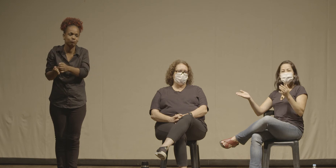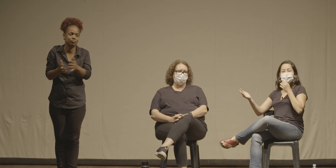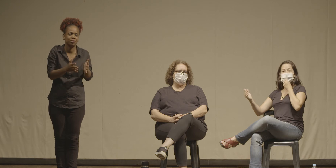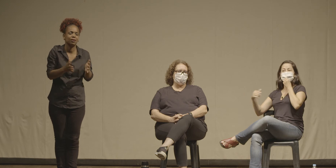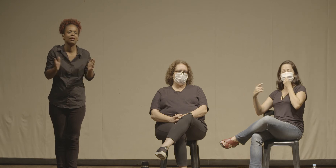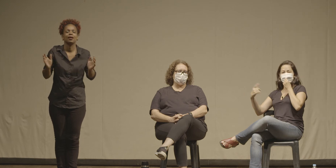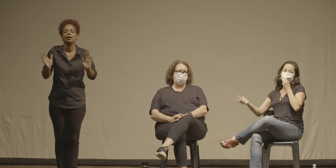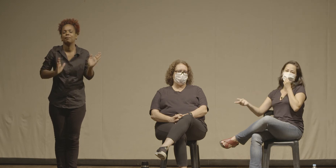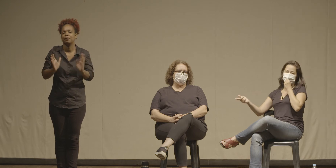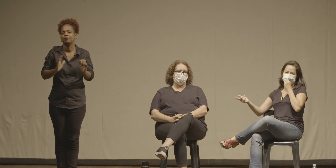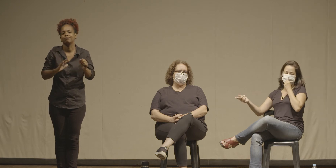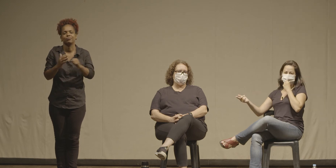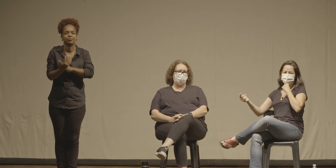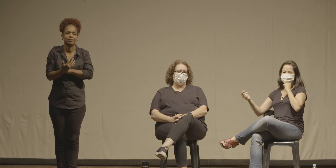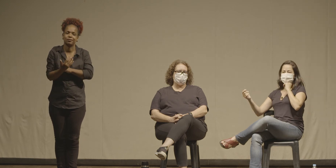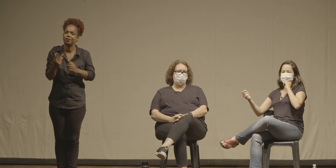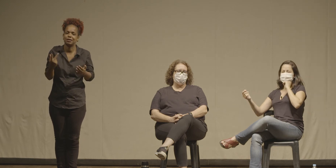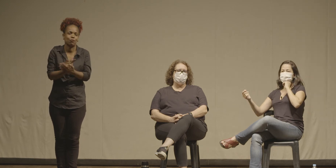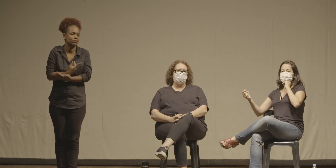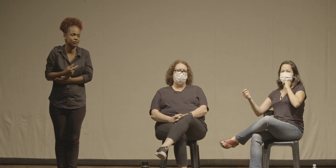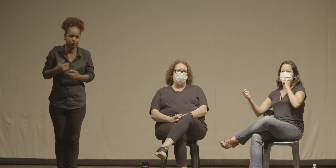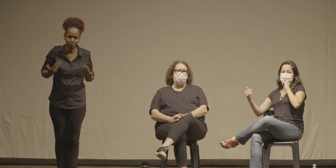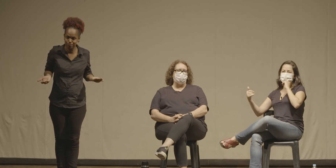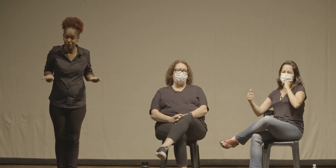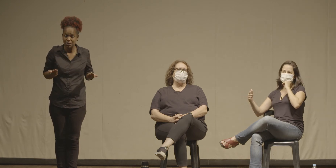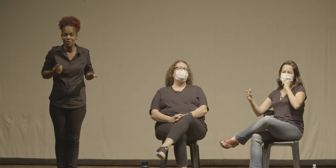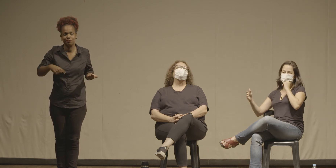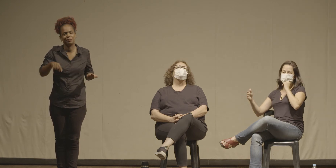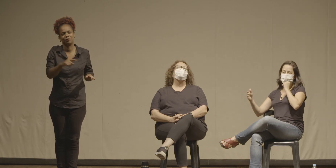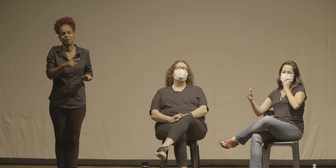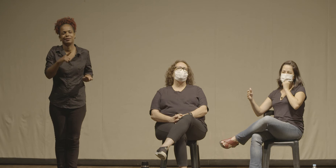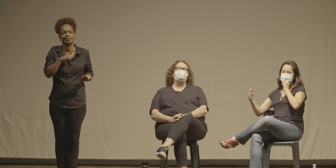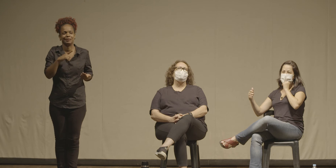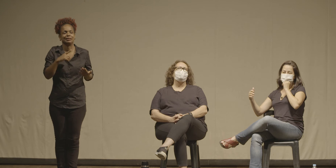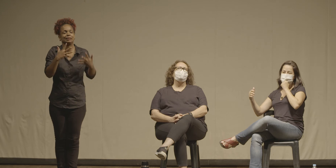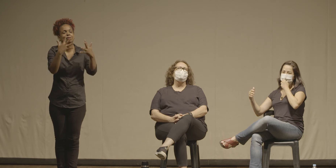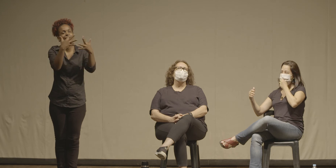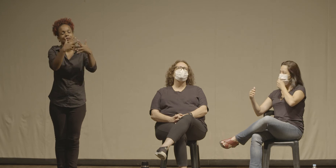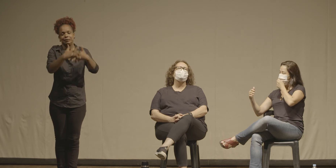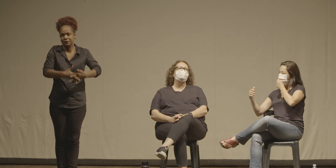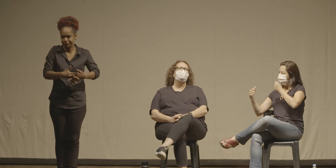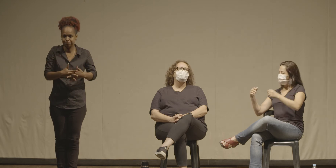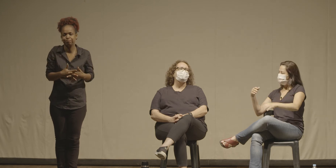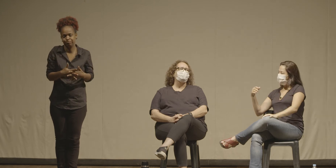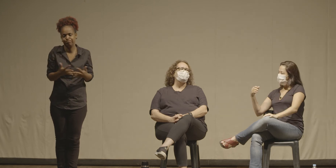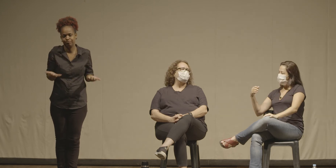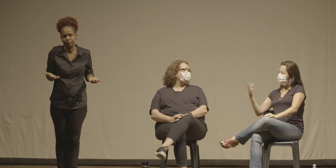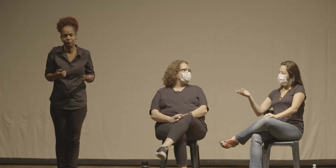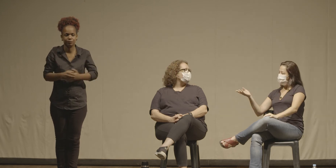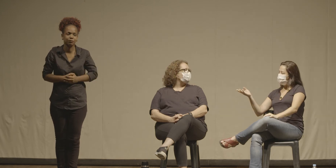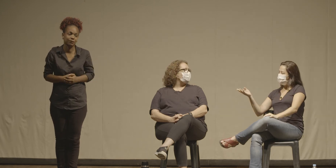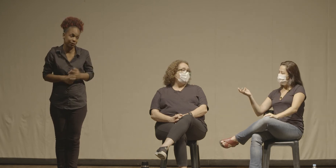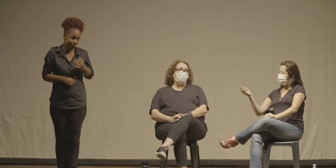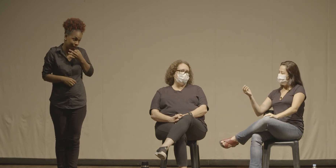a pandemia e sequer ter as Olimpíadas. Então, isso foi pra gente um balde de água fria, né?